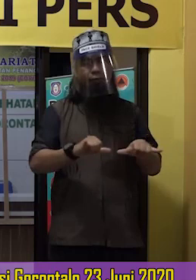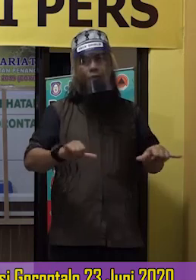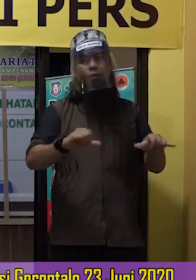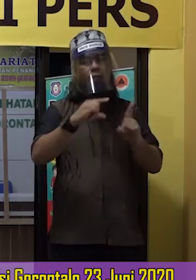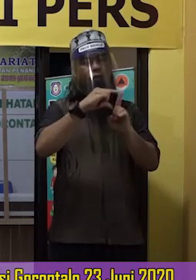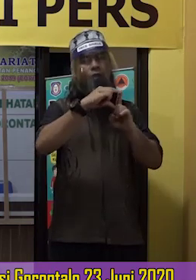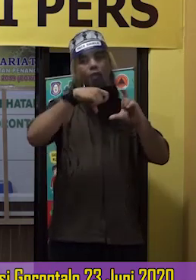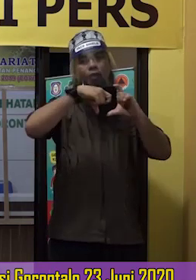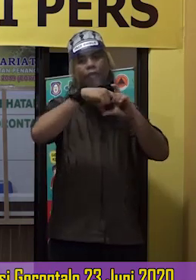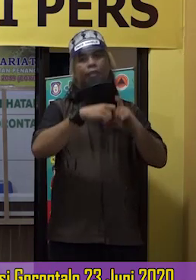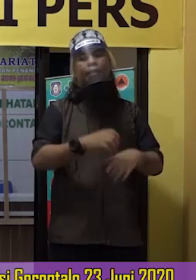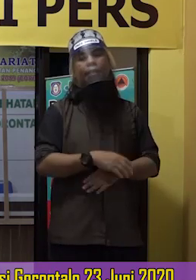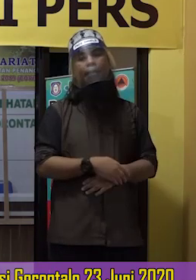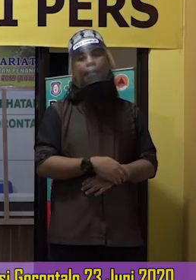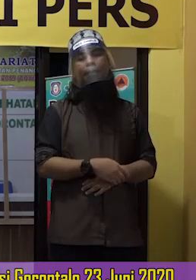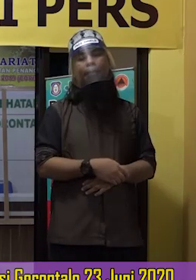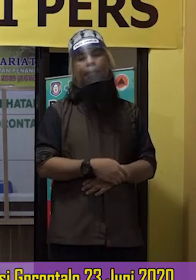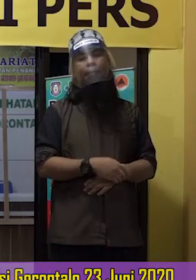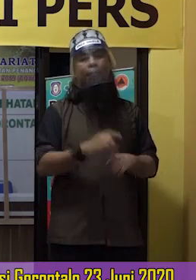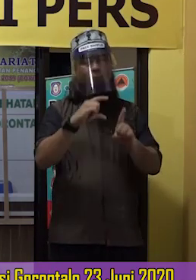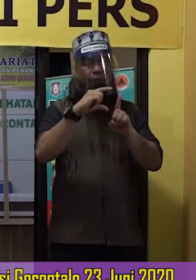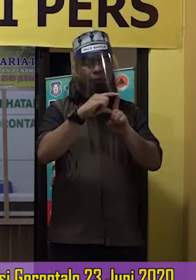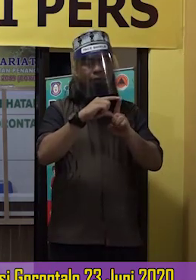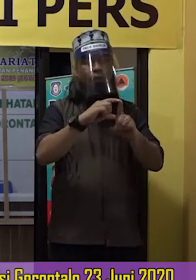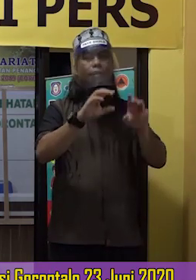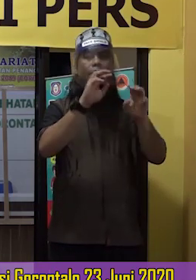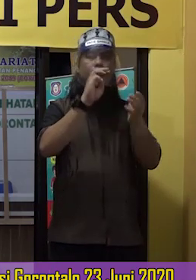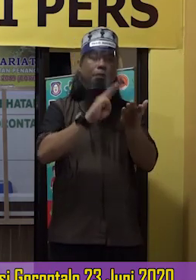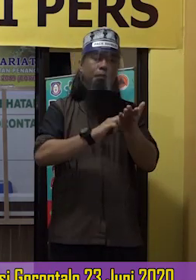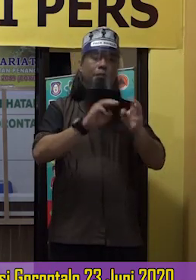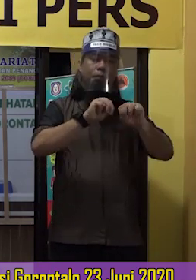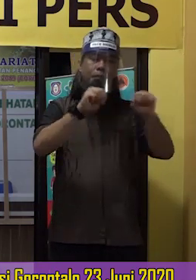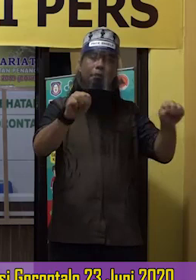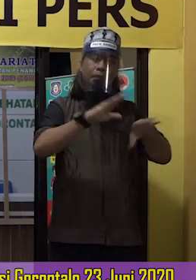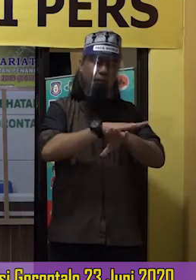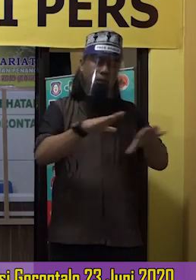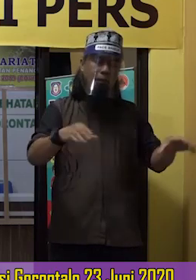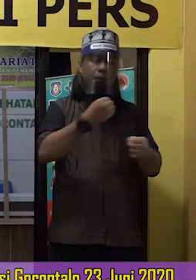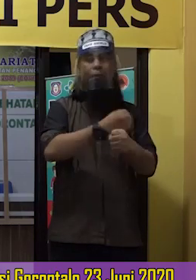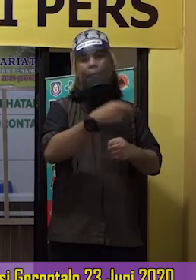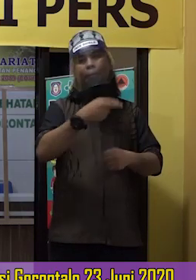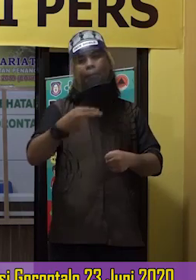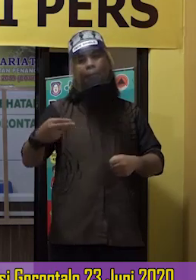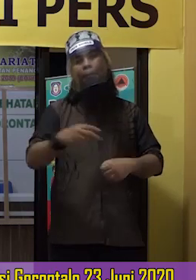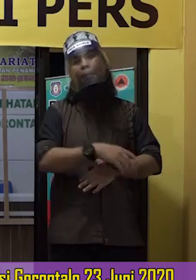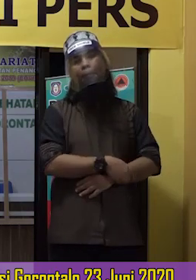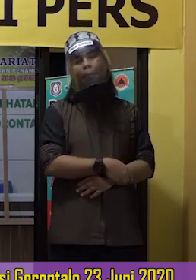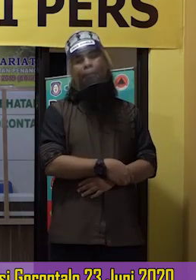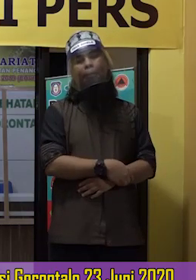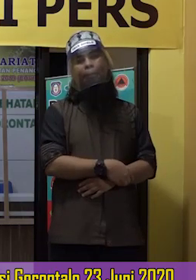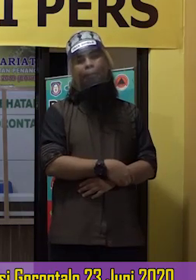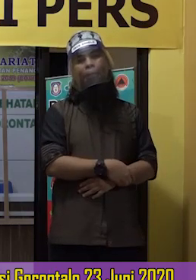di kelurahan. Nah, siapa saja yang bisa dikarantina mandiri itu baik